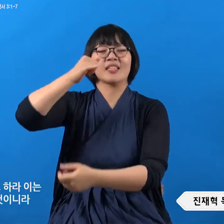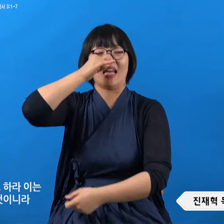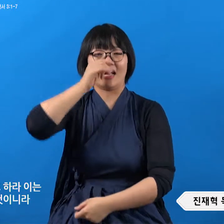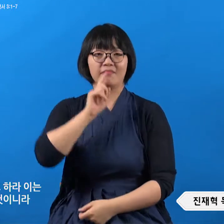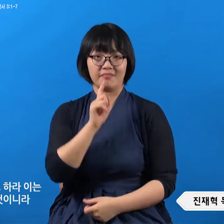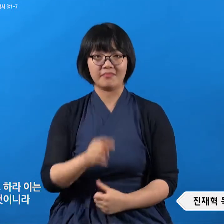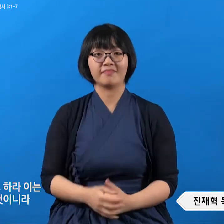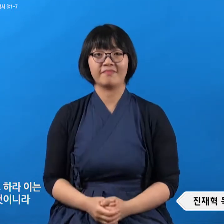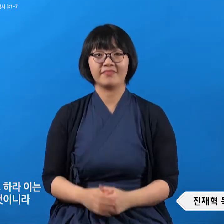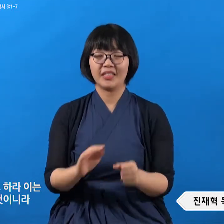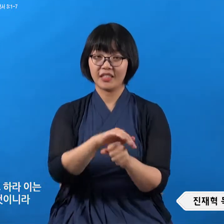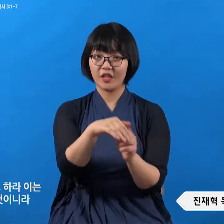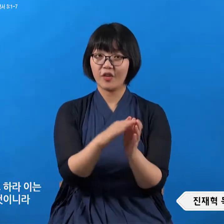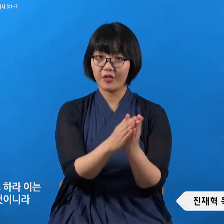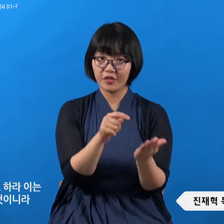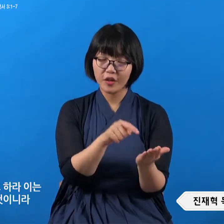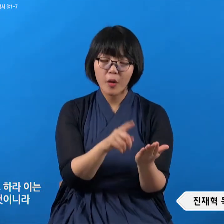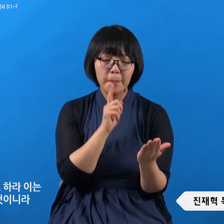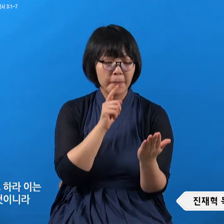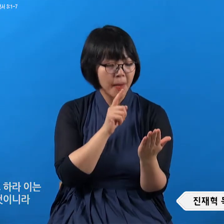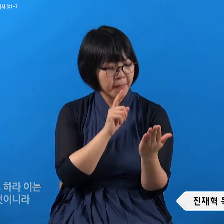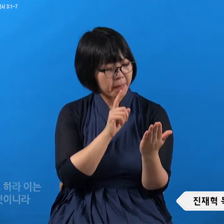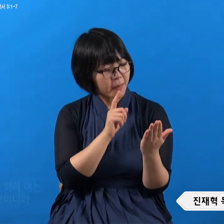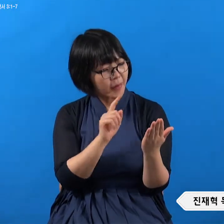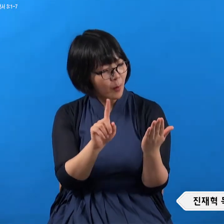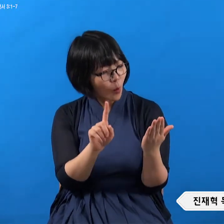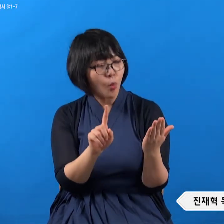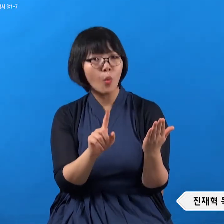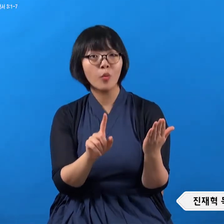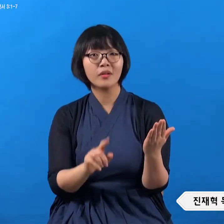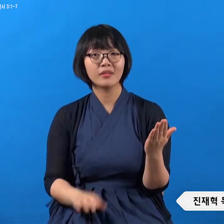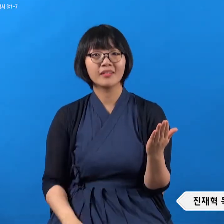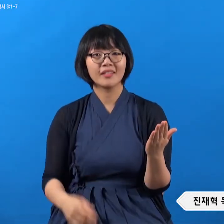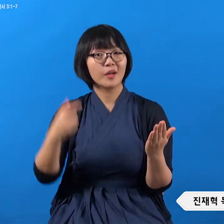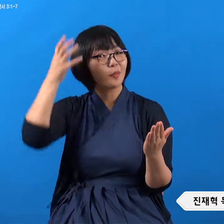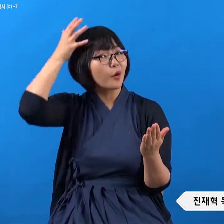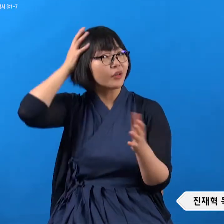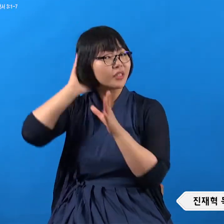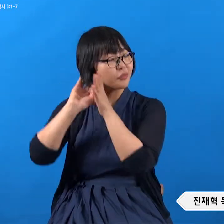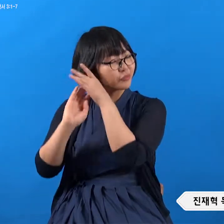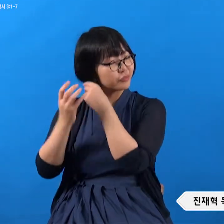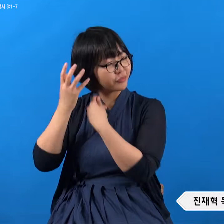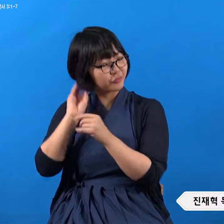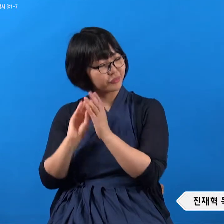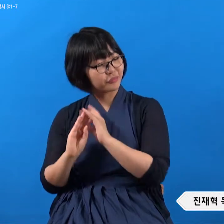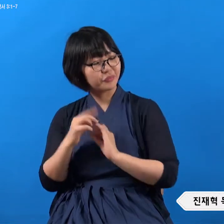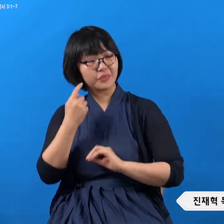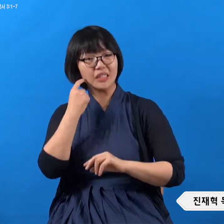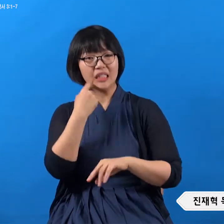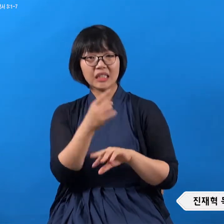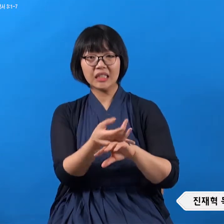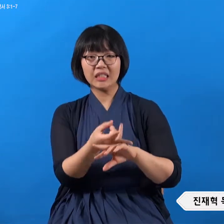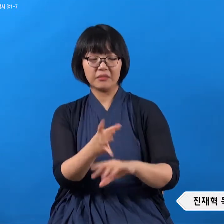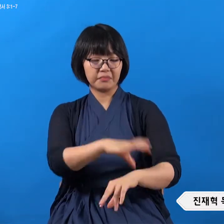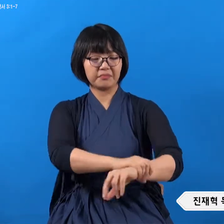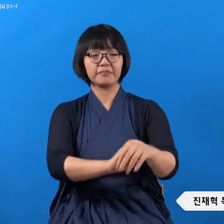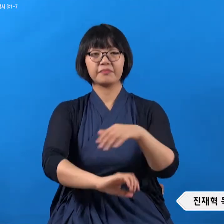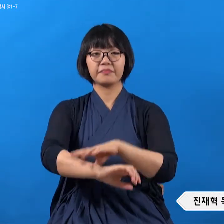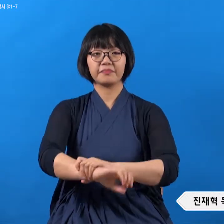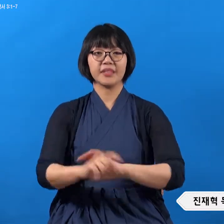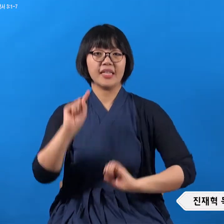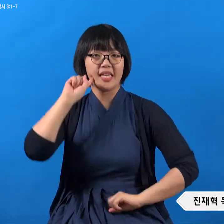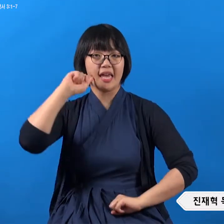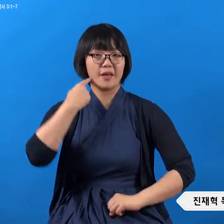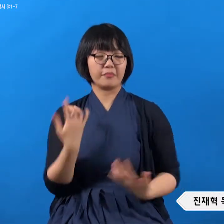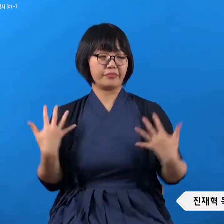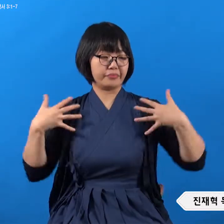것이니라. 성경은 우리 가운데 말씀합니다. 아니 머리를 꾸미고 금을 차고